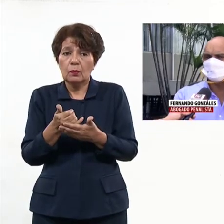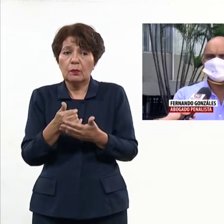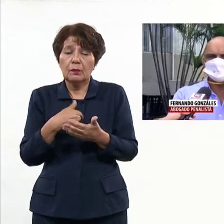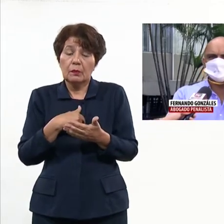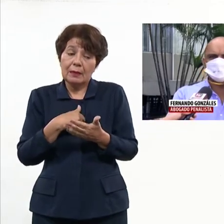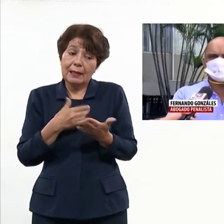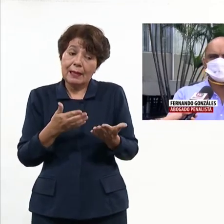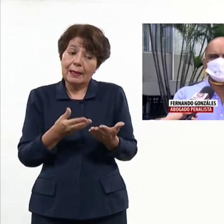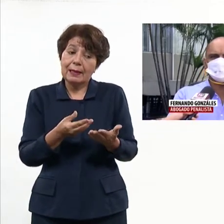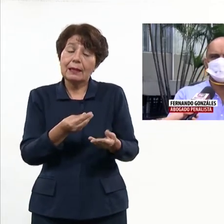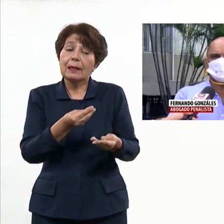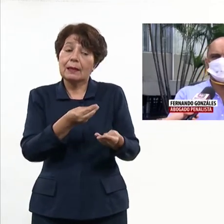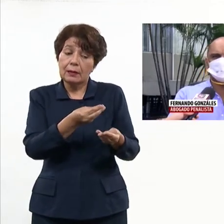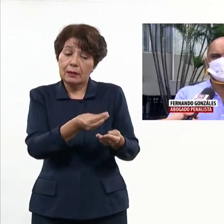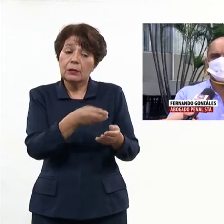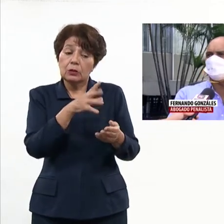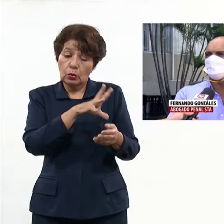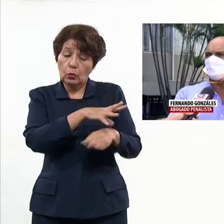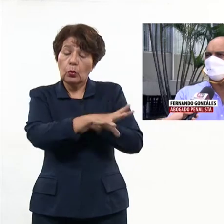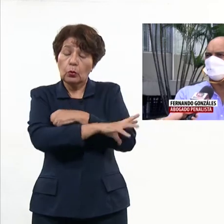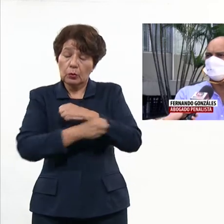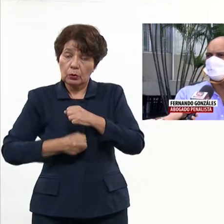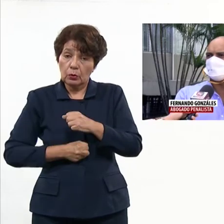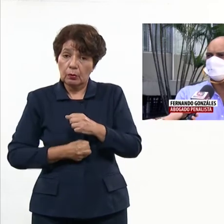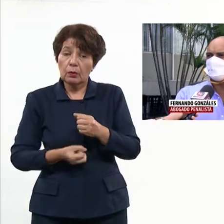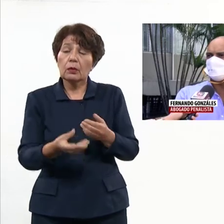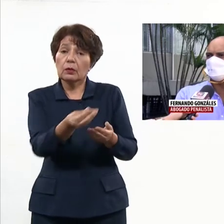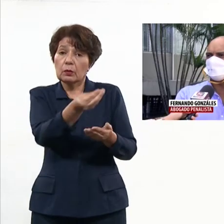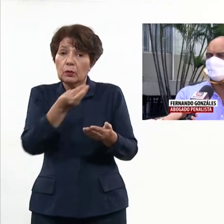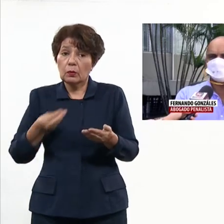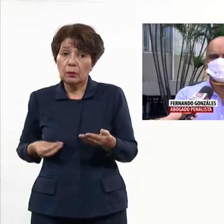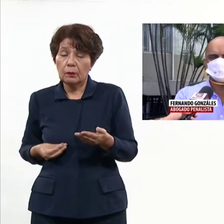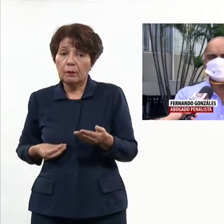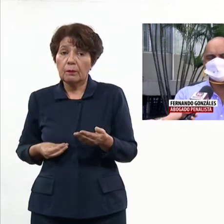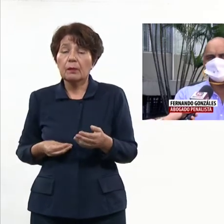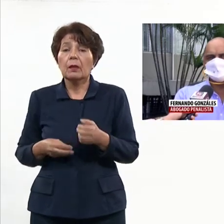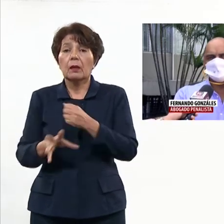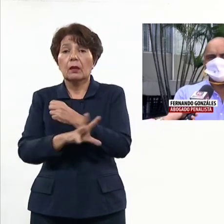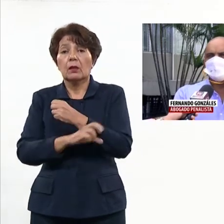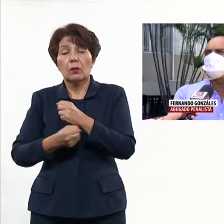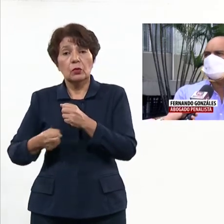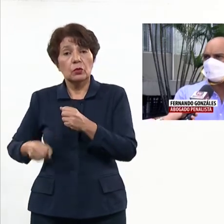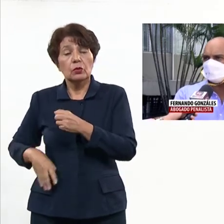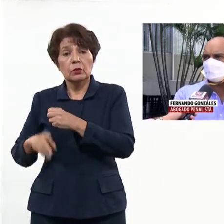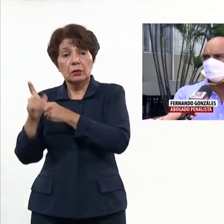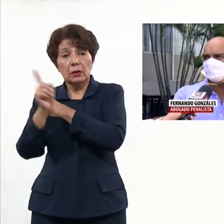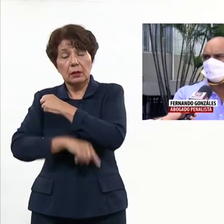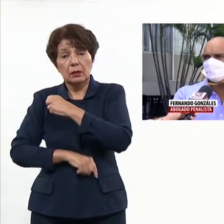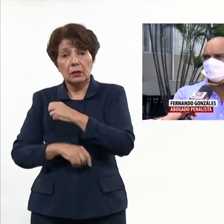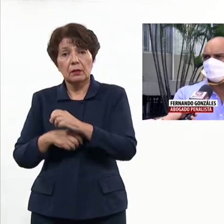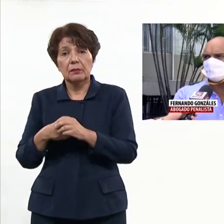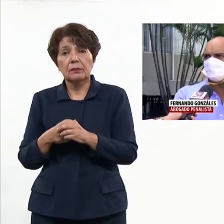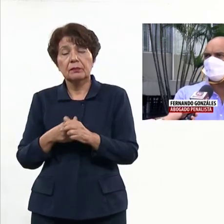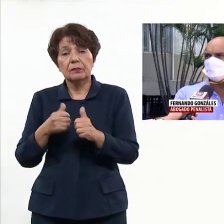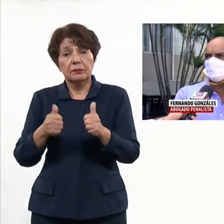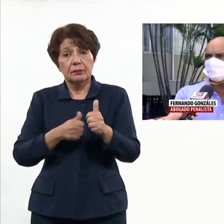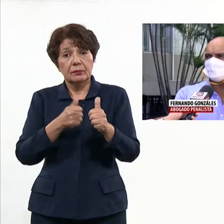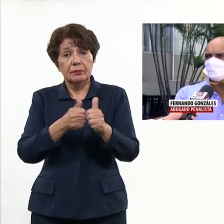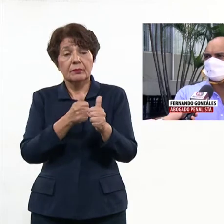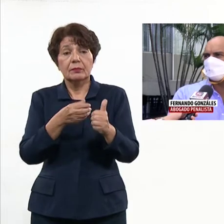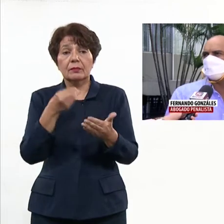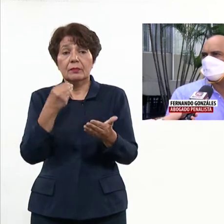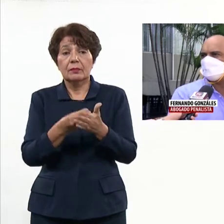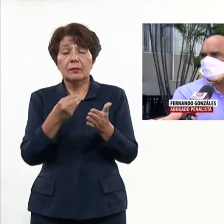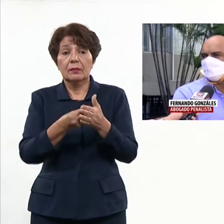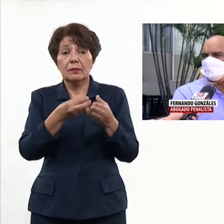defraudado verdad en los actos de corrupción se castigan de otra manera en perseguir en realidad lo que son los dineros